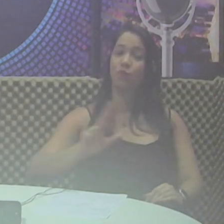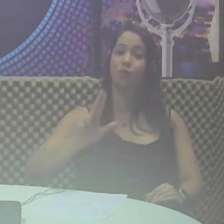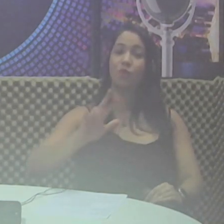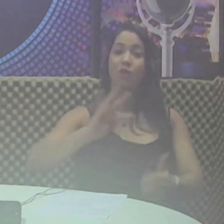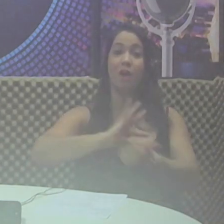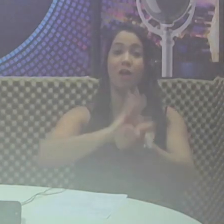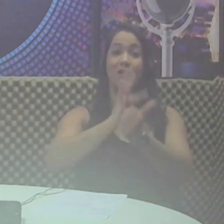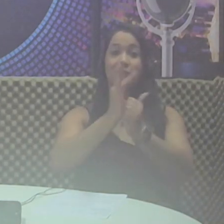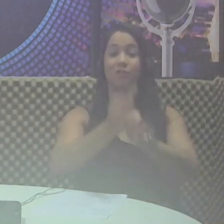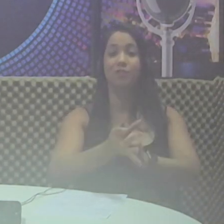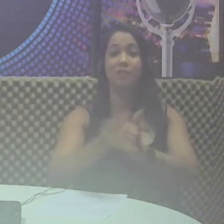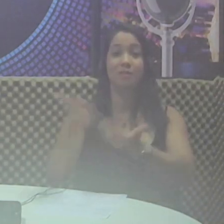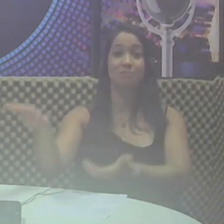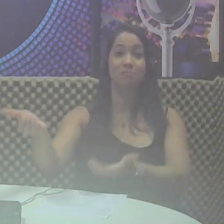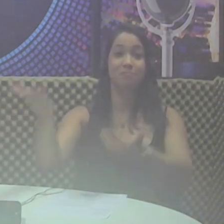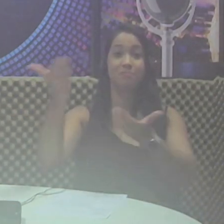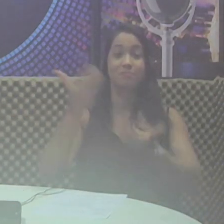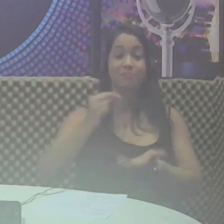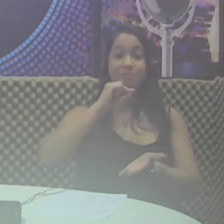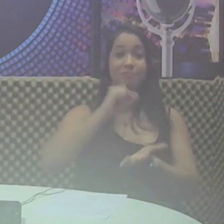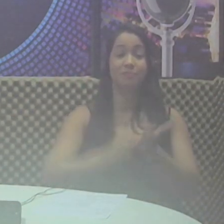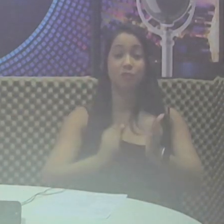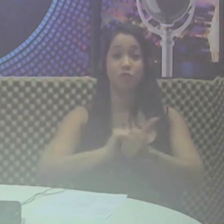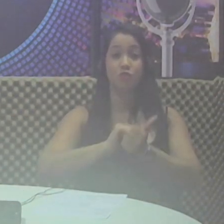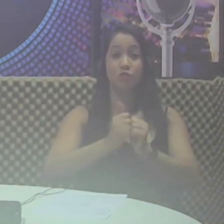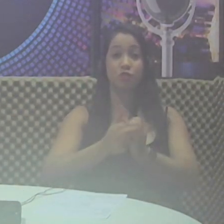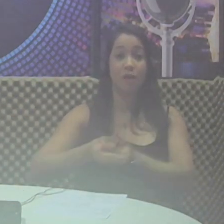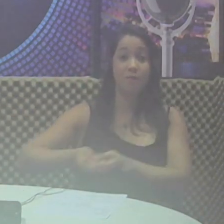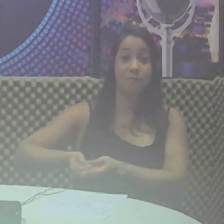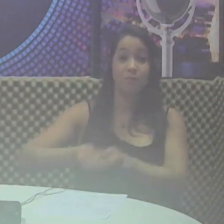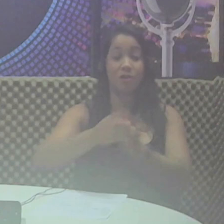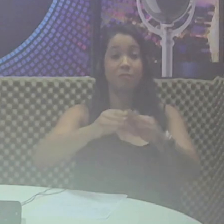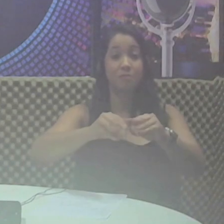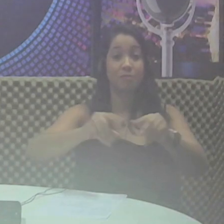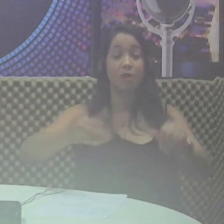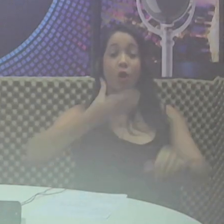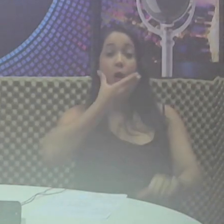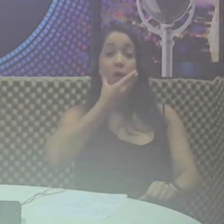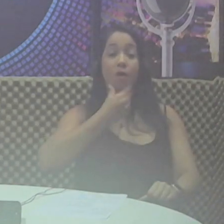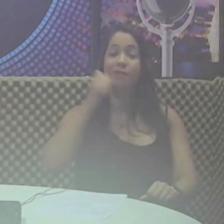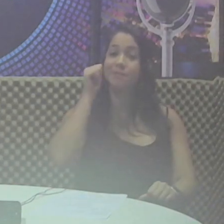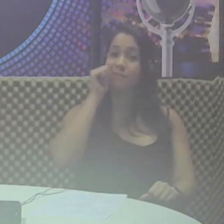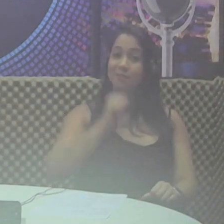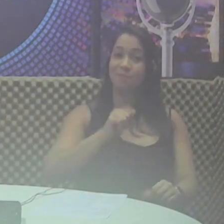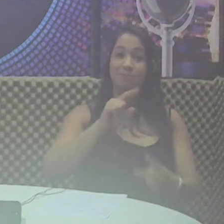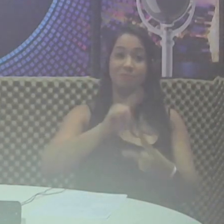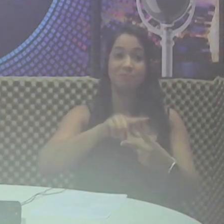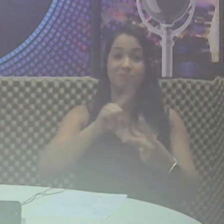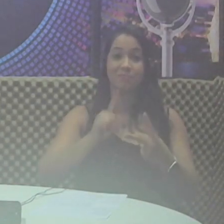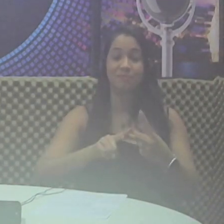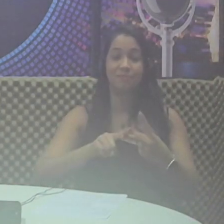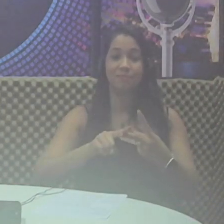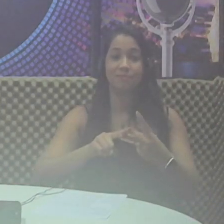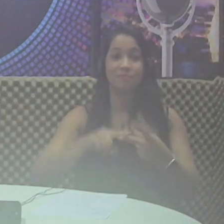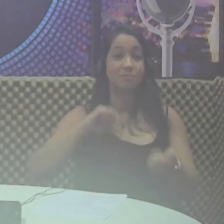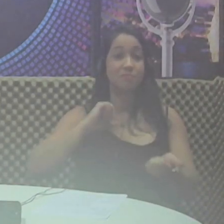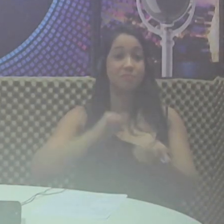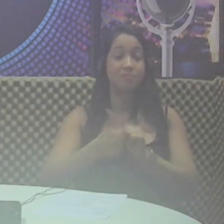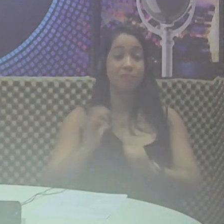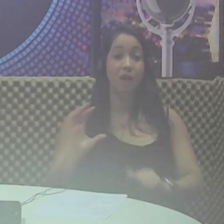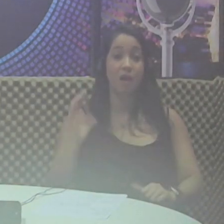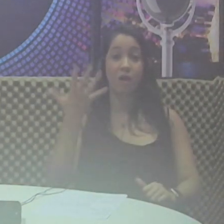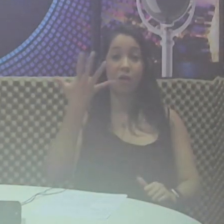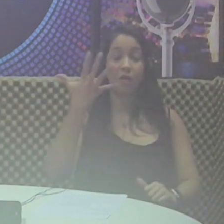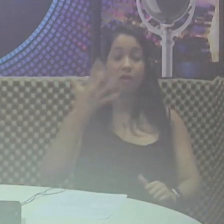FUTEL, vai receber inscrições para os jogos de vôlei de praia masculino e feminino. As partidas serão realizadas